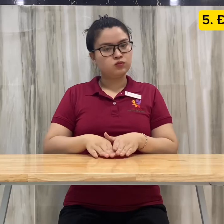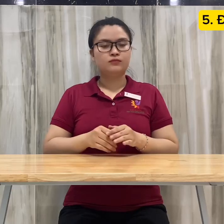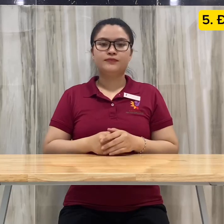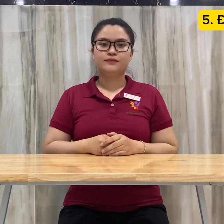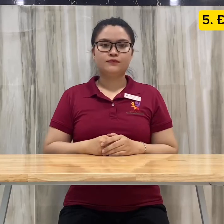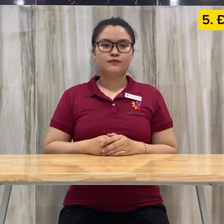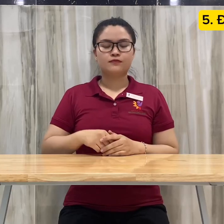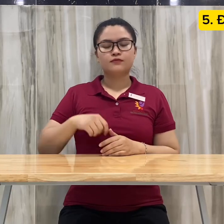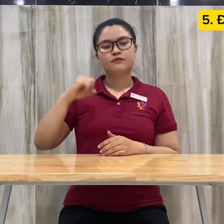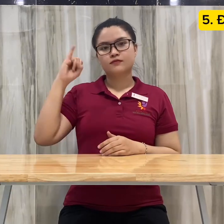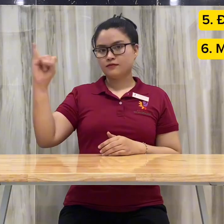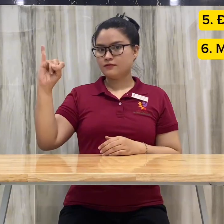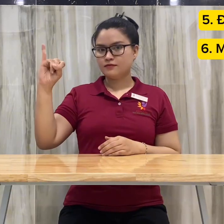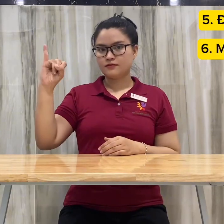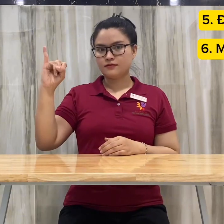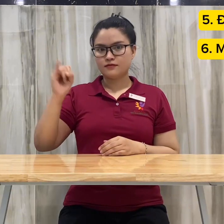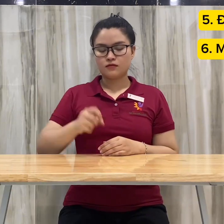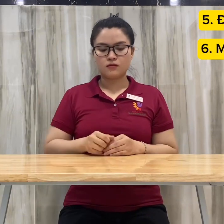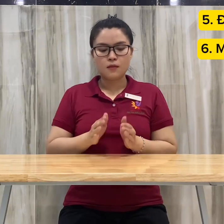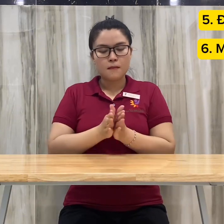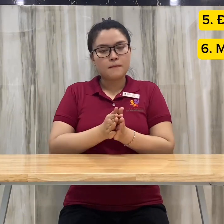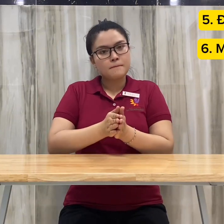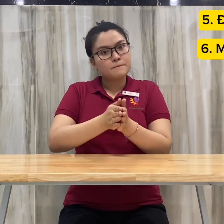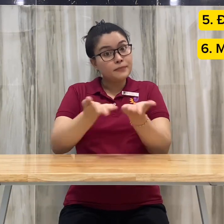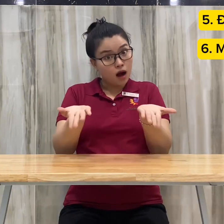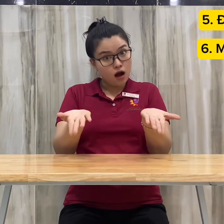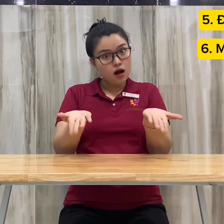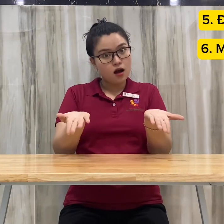Từ số 6, mở, mở.